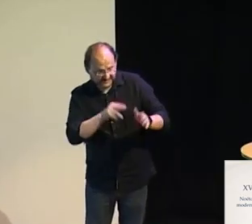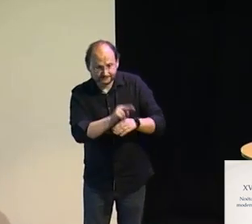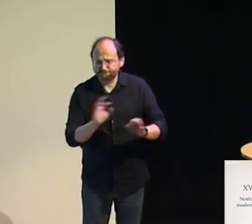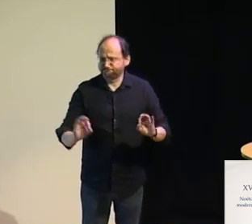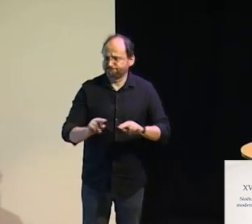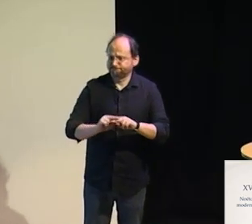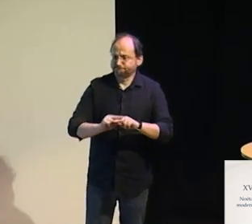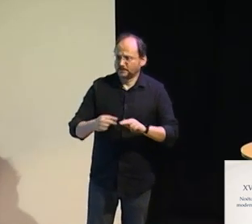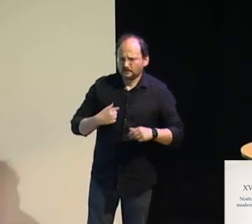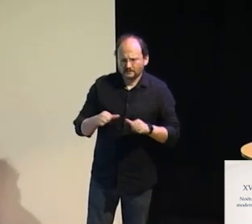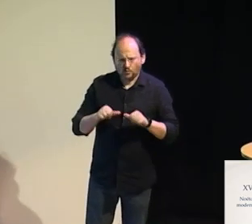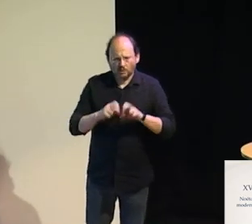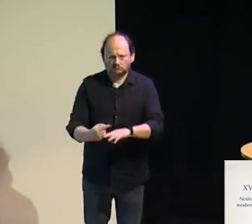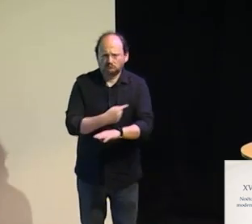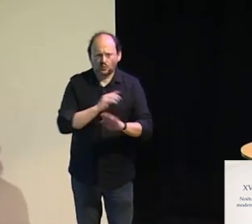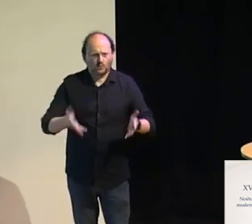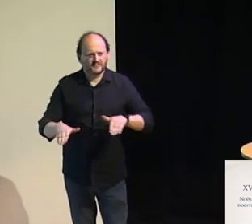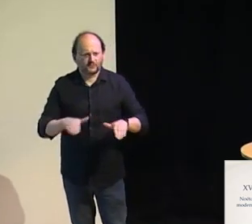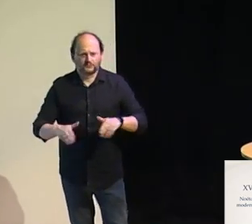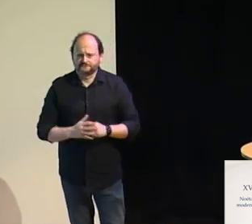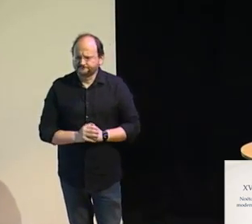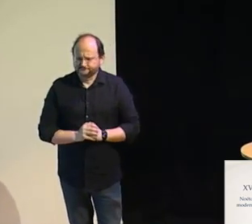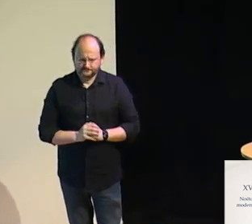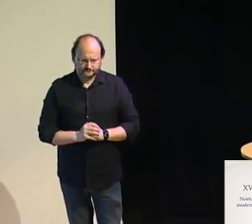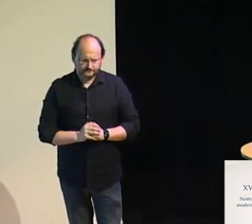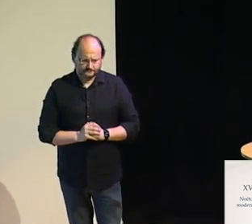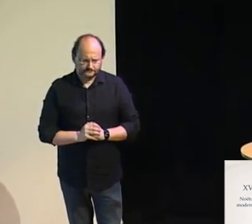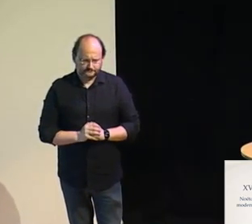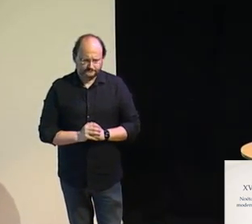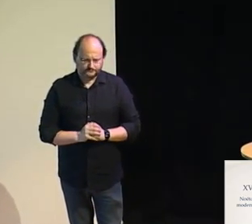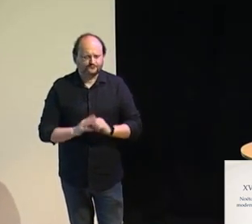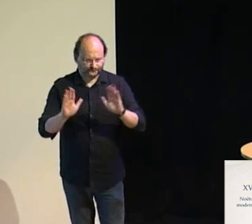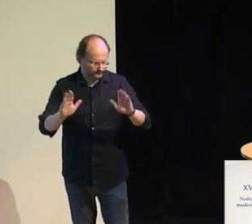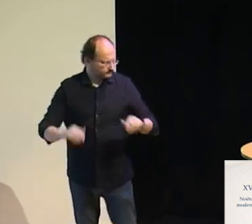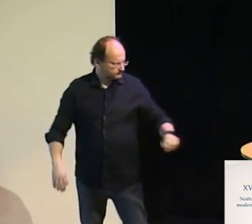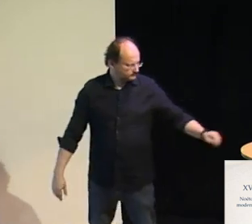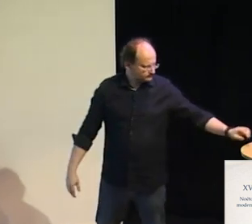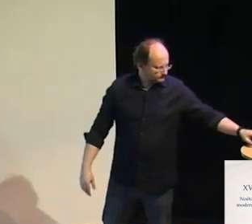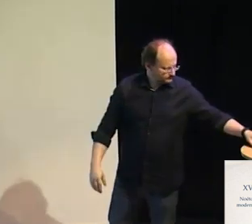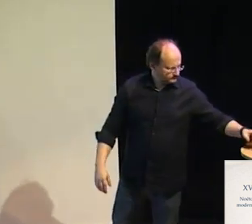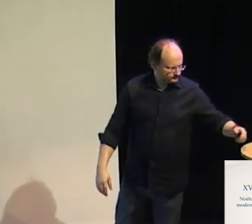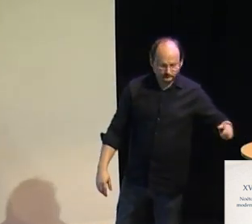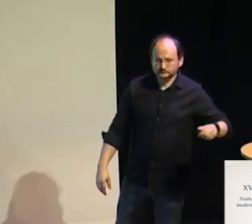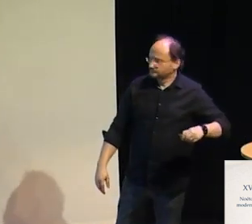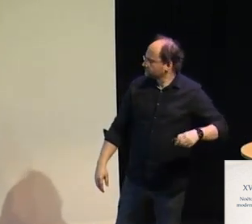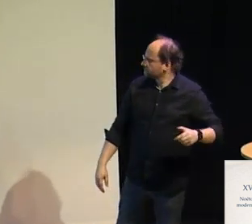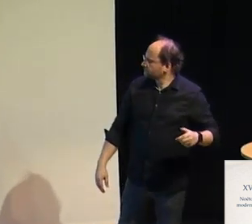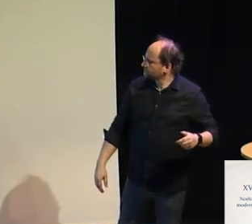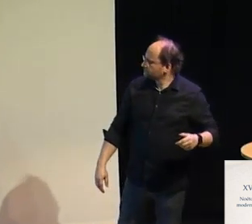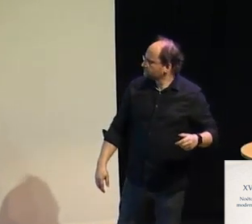avant la baie de l'épée, comment on pouvait vraiment faire cette recherche sur les signes, en tout cas attester qu'il en existe?